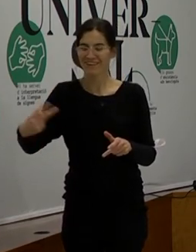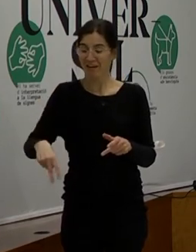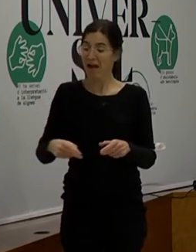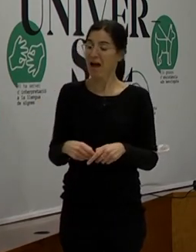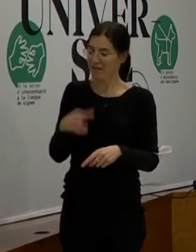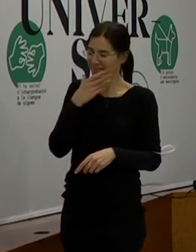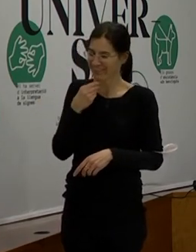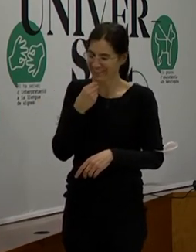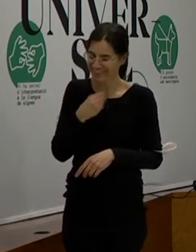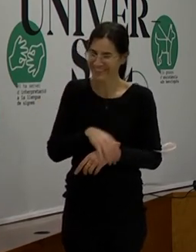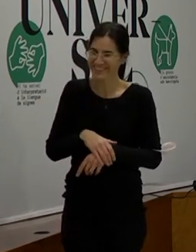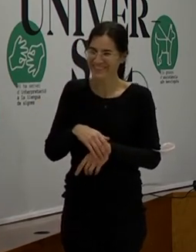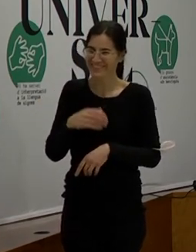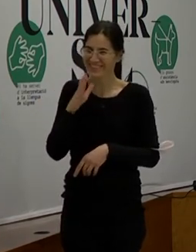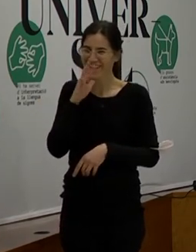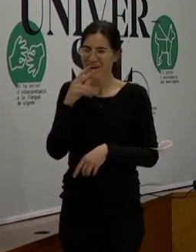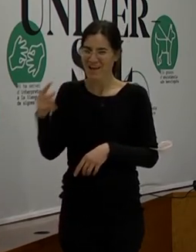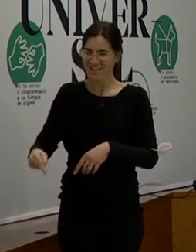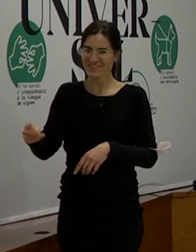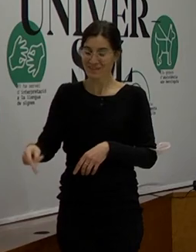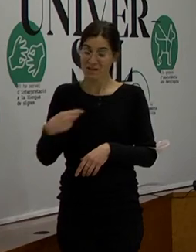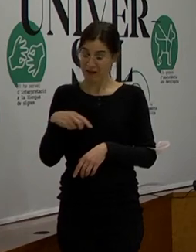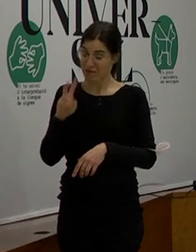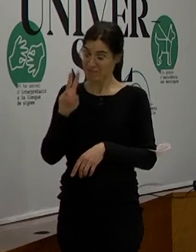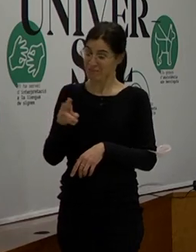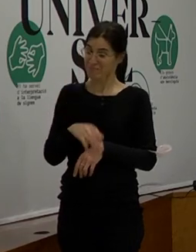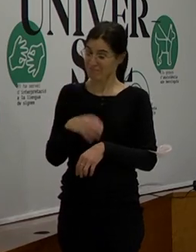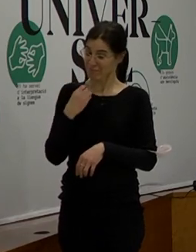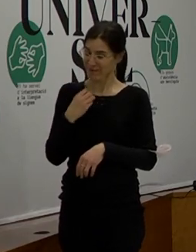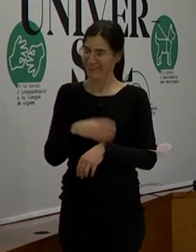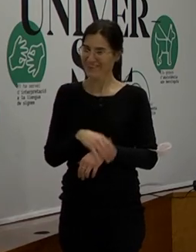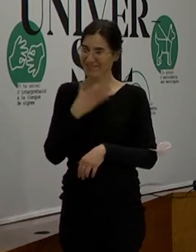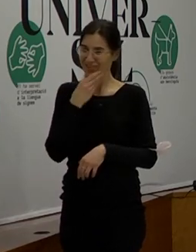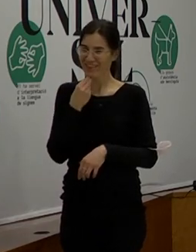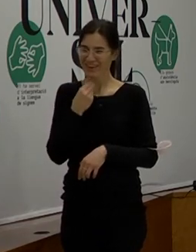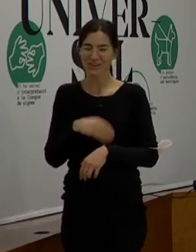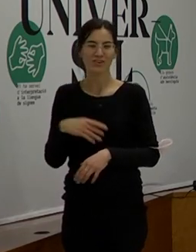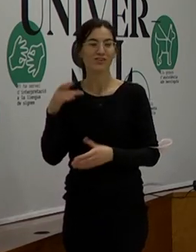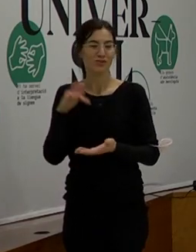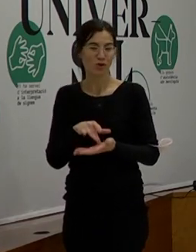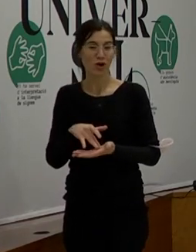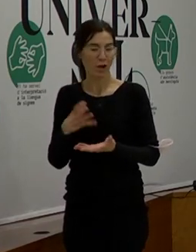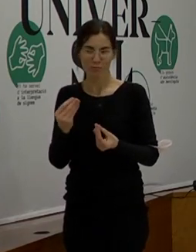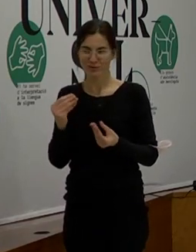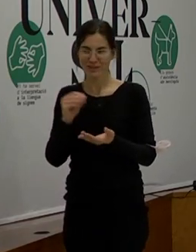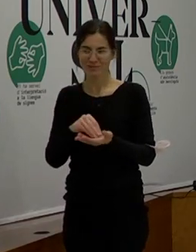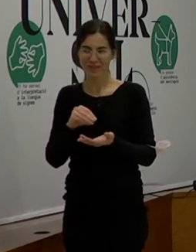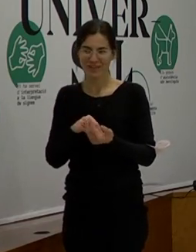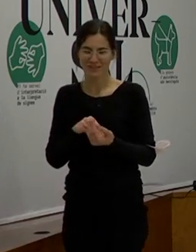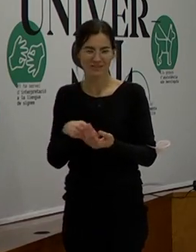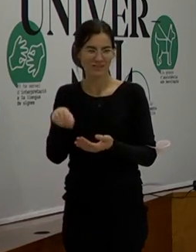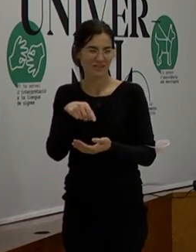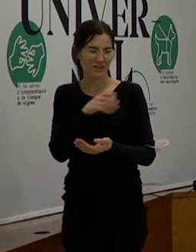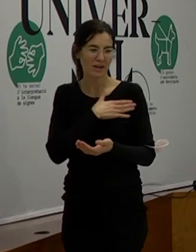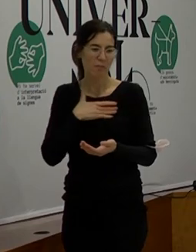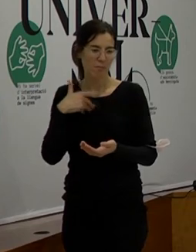muy bonito, mira, mira cómo cae el agua. Yo estoy aquí y tú, fíjate. Uau, això passa molt. O sigui, voleu fer el